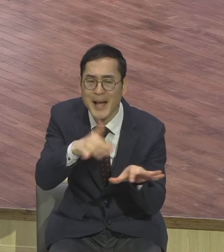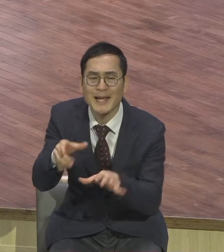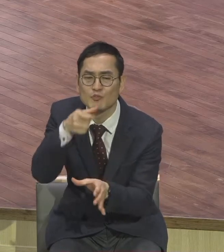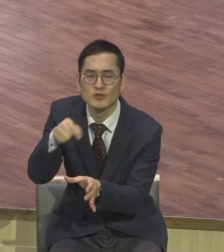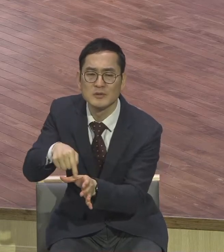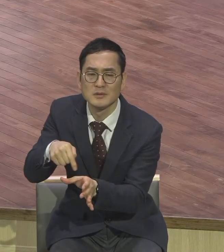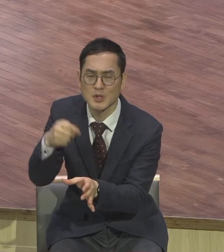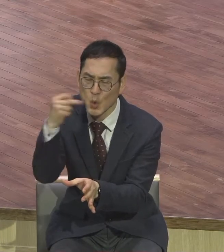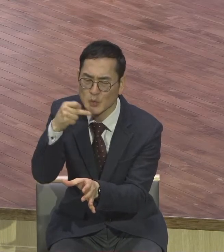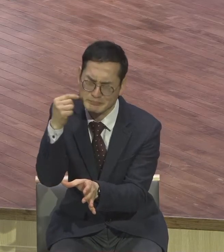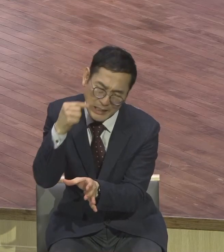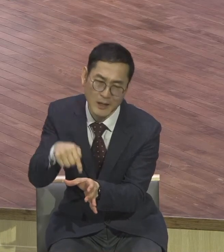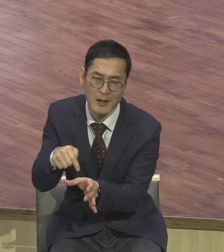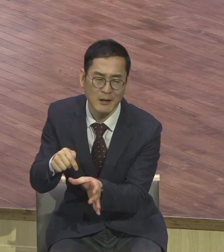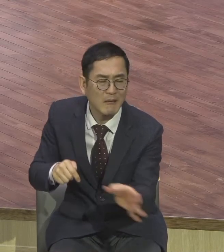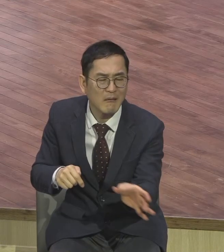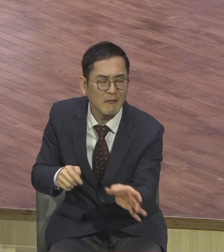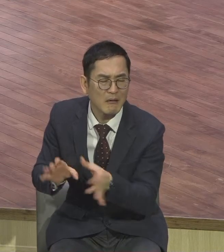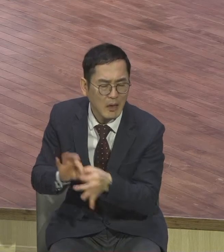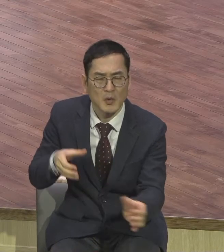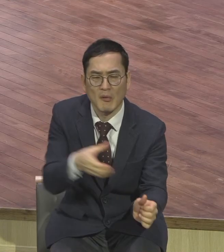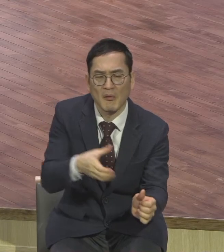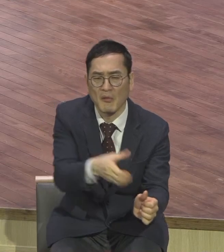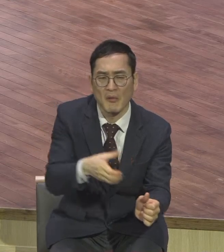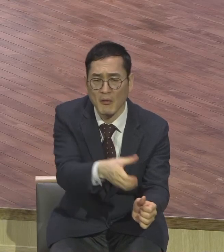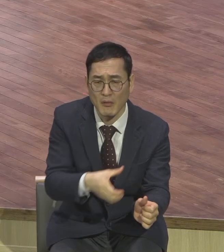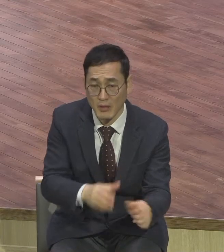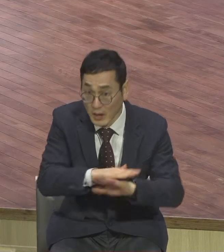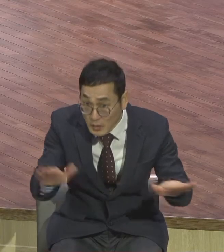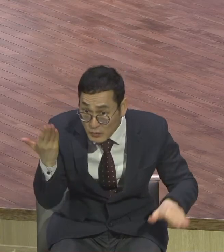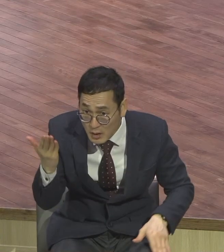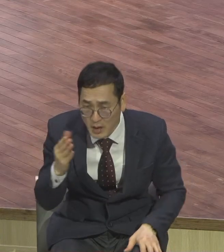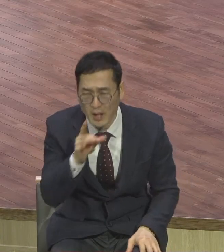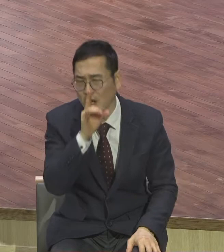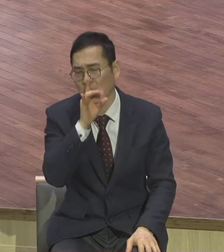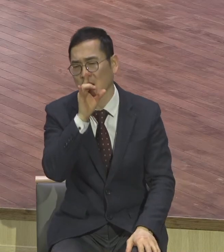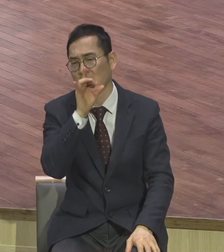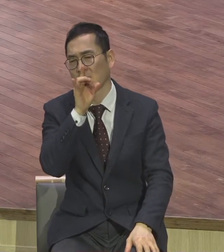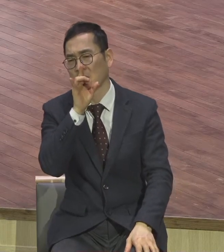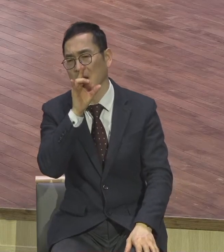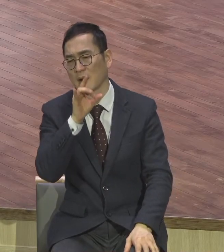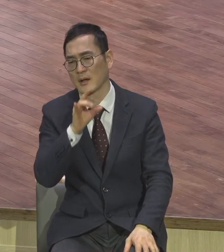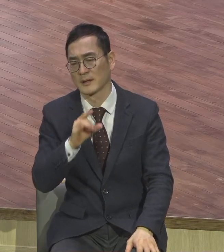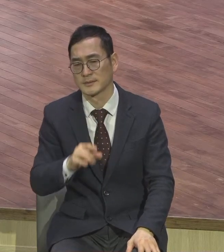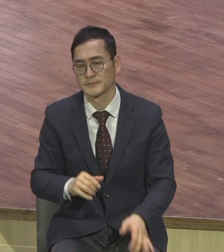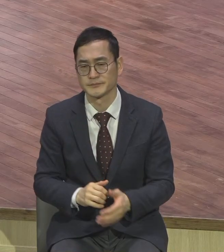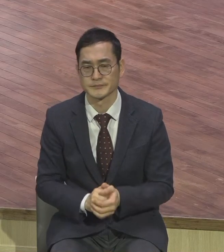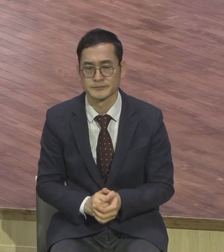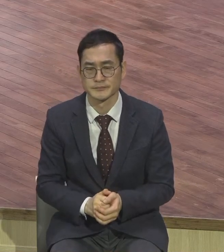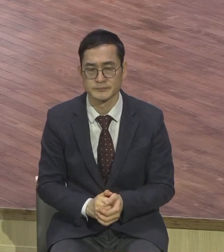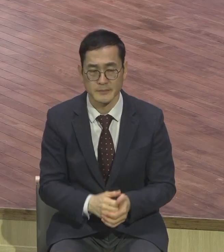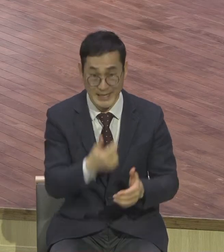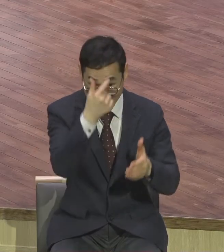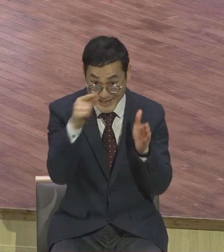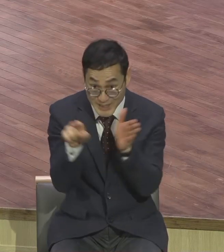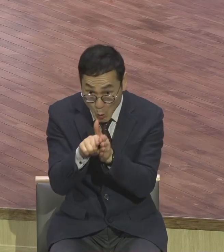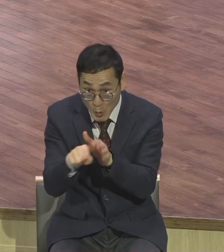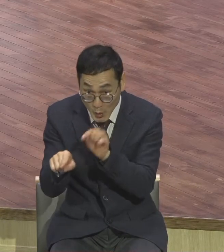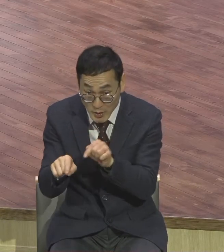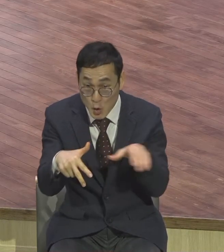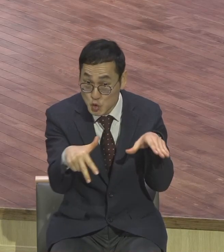이기지 못합니다. 종교는 기독교는 종교 아니에요. 생명의 생명.